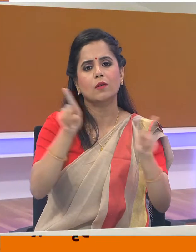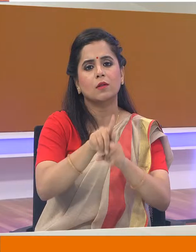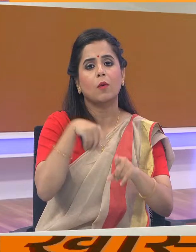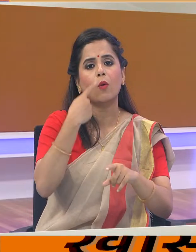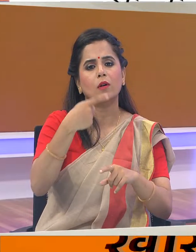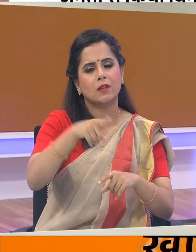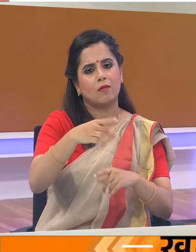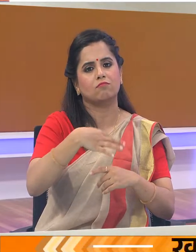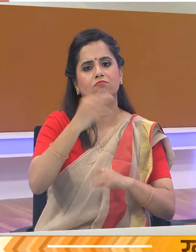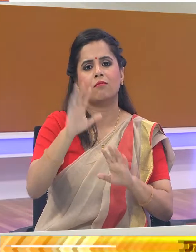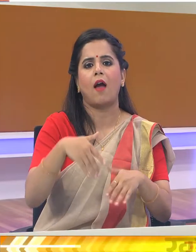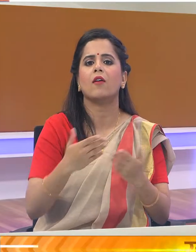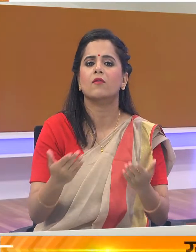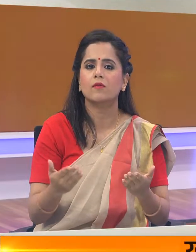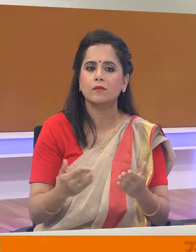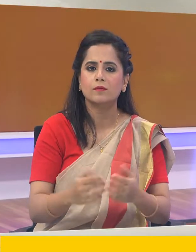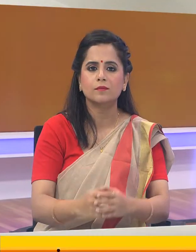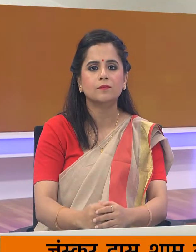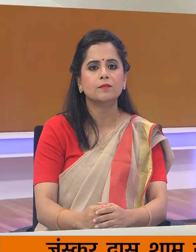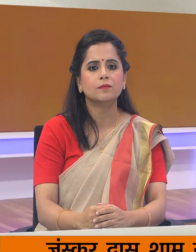देगा।